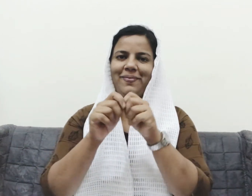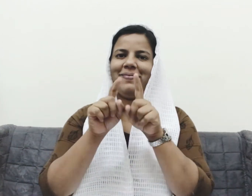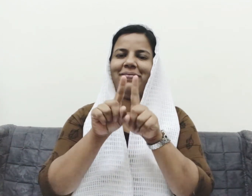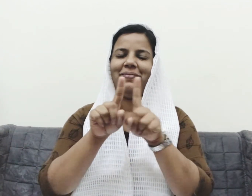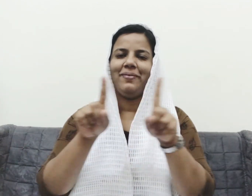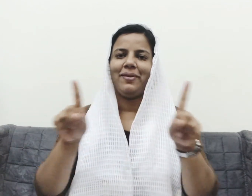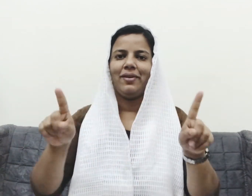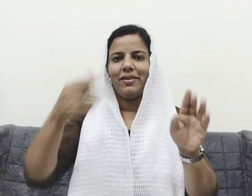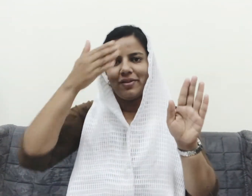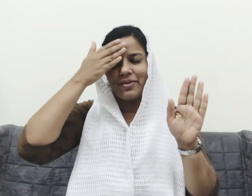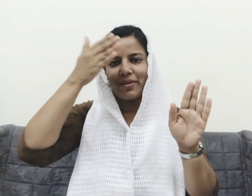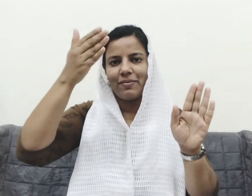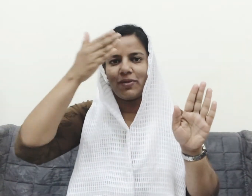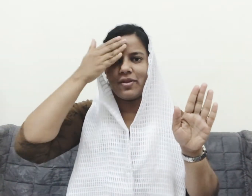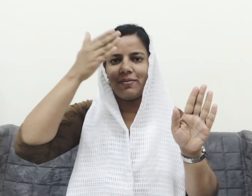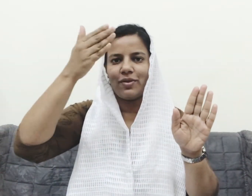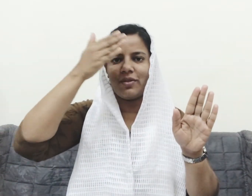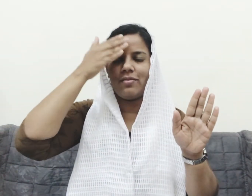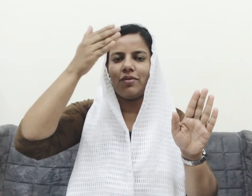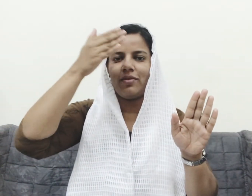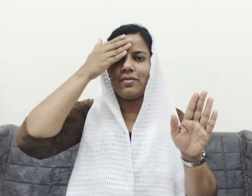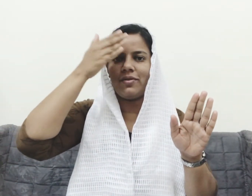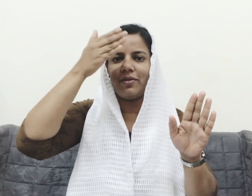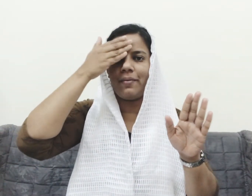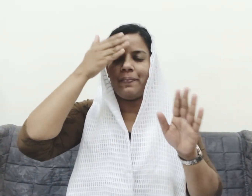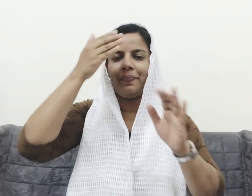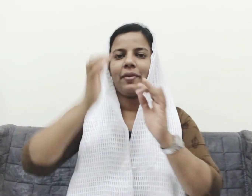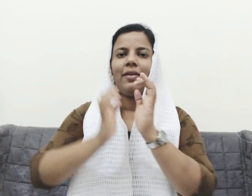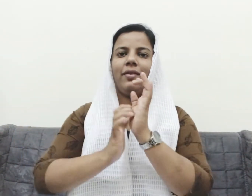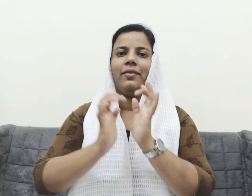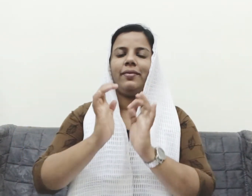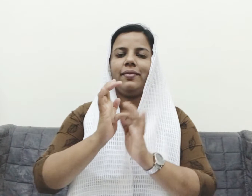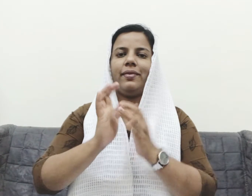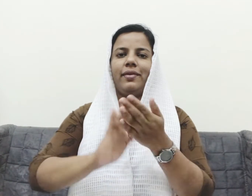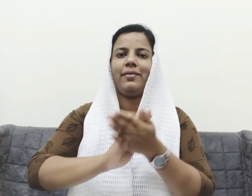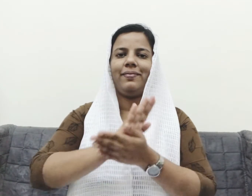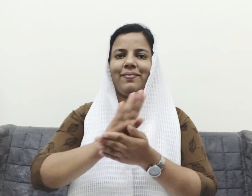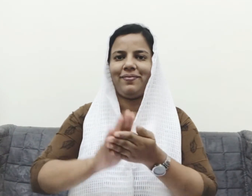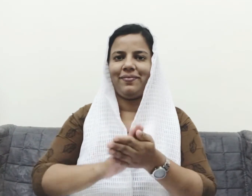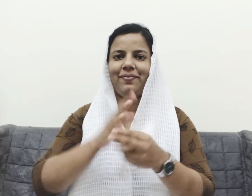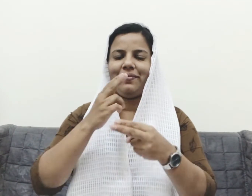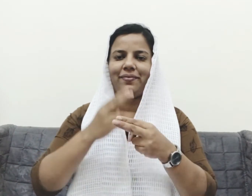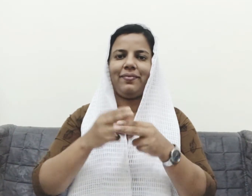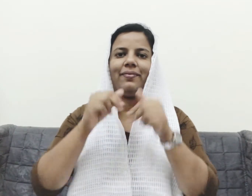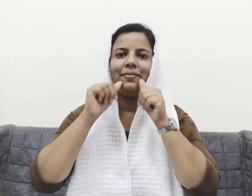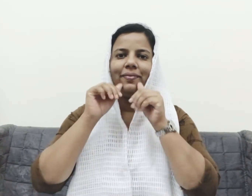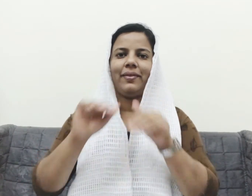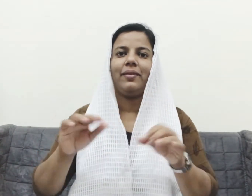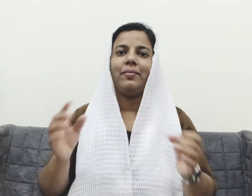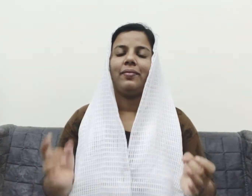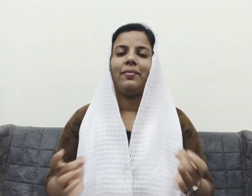പ്രൈസ് ദി ലോർഡ്, ഹല്ലേലൂയ. സ്തോത്രം, സ്തോത്രം, സ്തോത്രം, സ്തോത്രം. കർത്താവിൻ്റെ അതിപരിശുദ്ധമായ തിരുനാമം ഈ അനുഗ്രഹിക്കപ്പെട്ട